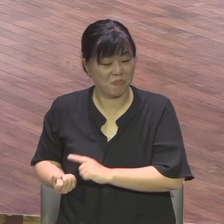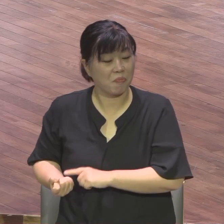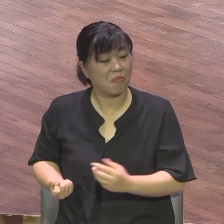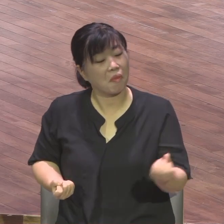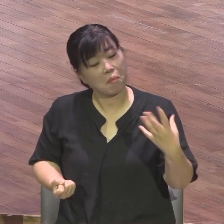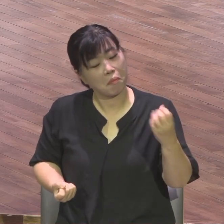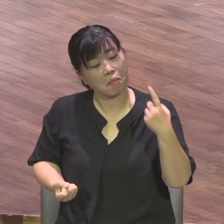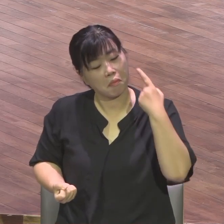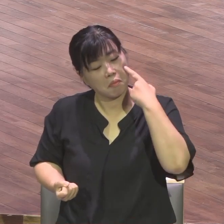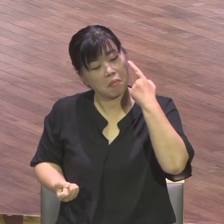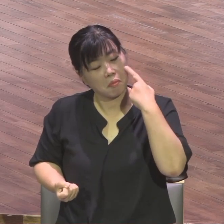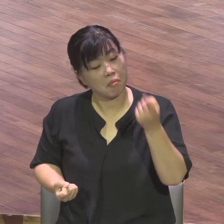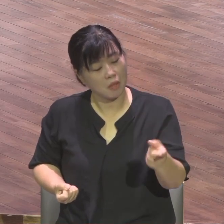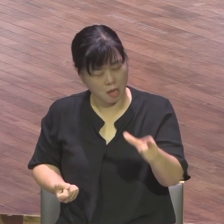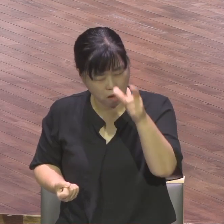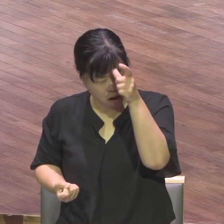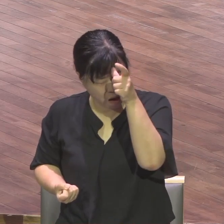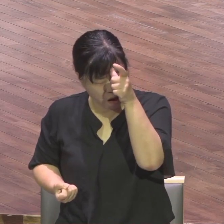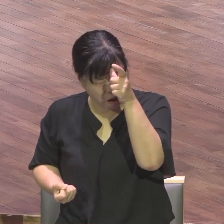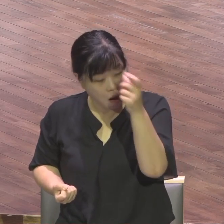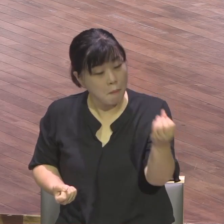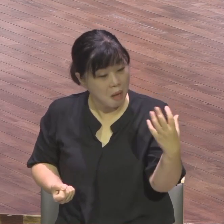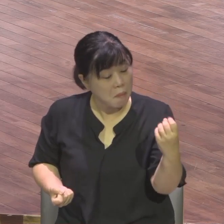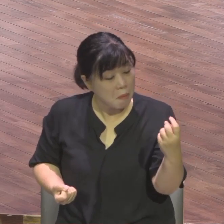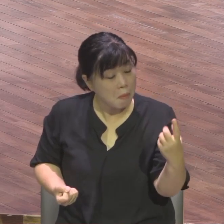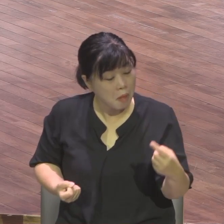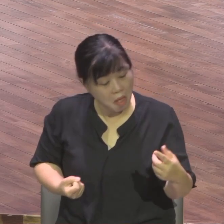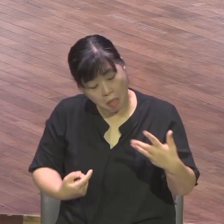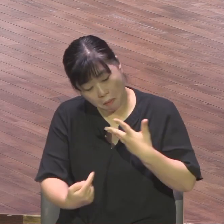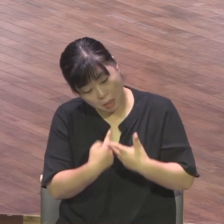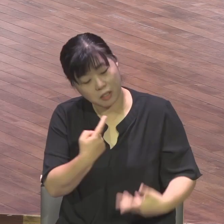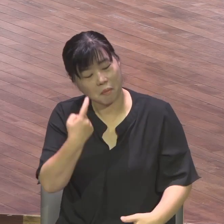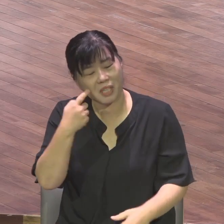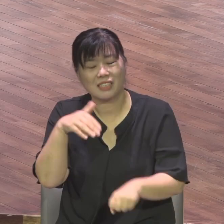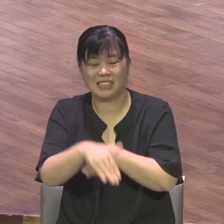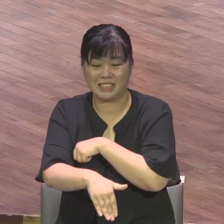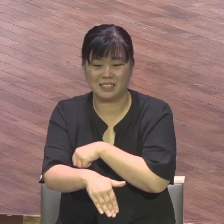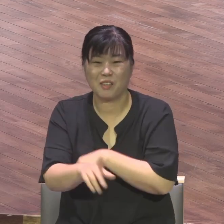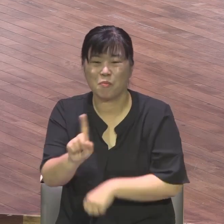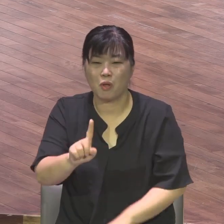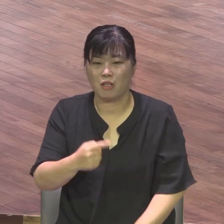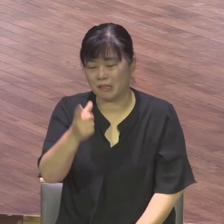이런 답정너의 삶은요, 마치 여러분 아시죠?